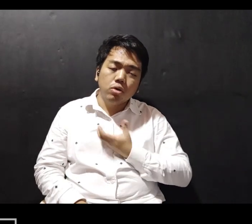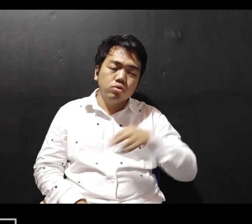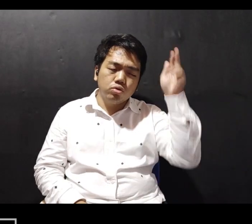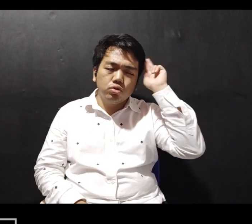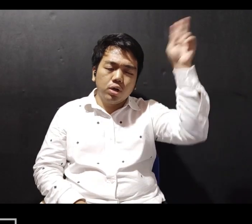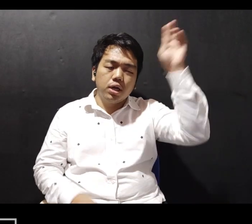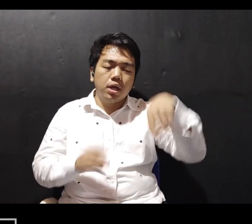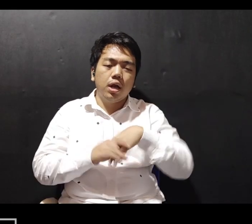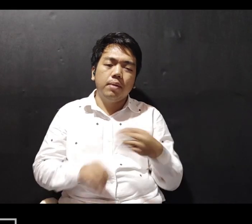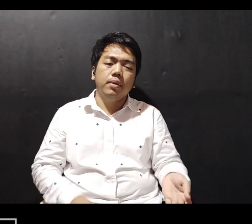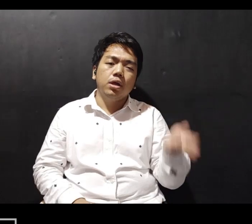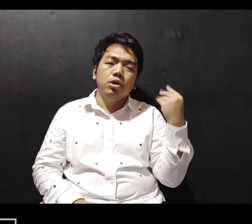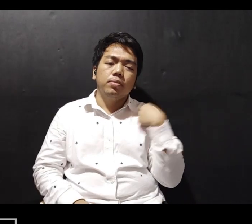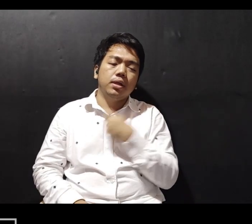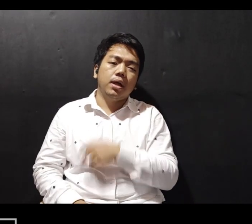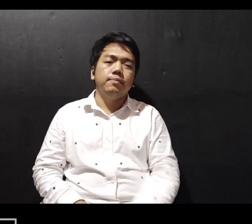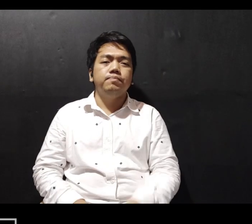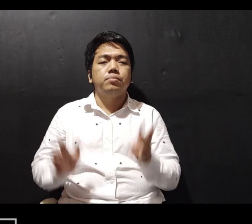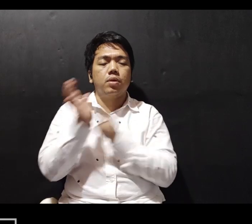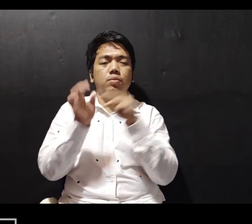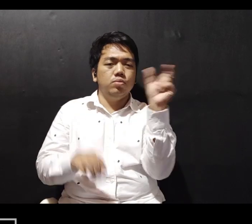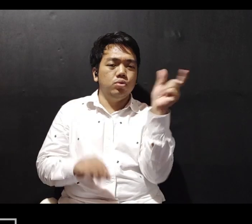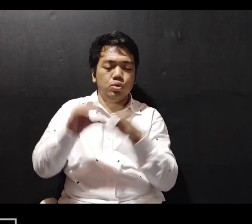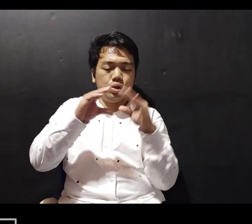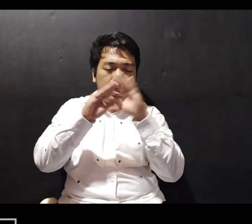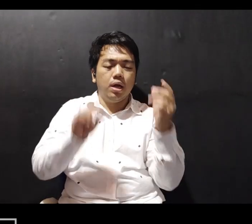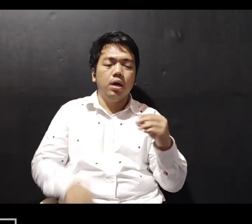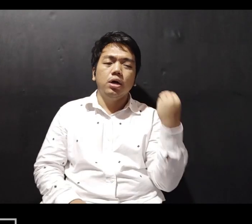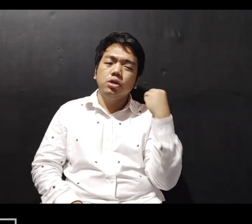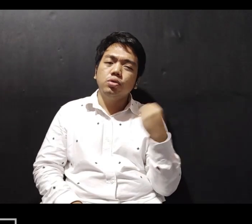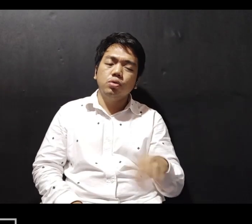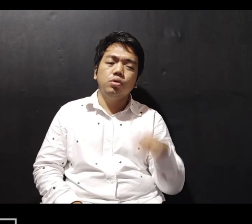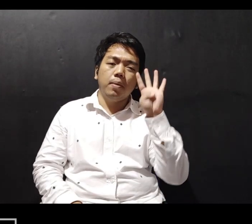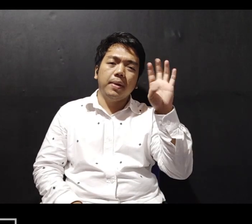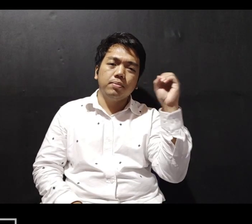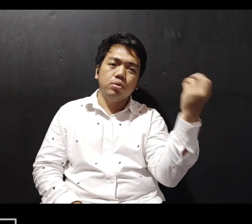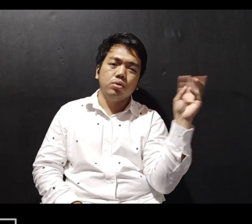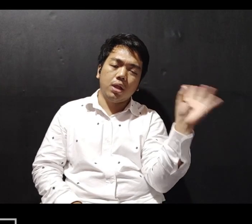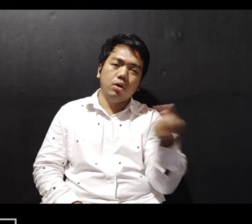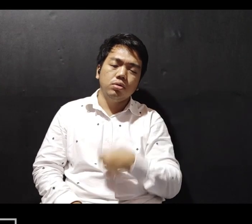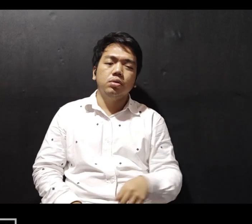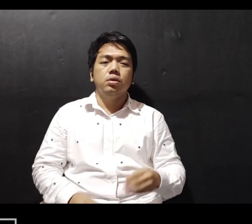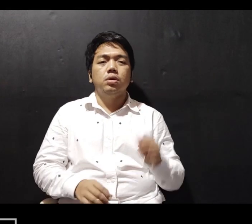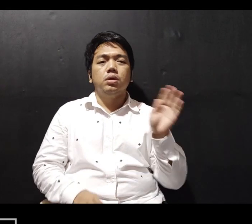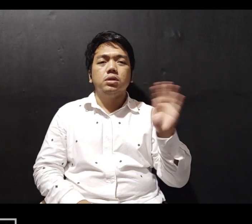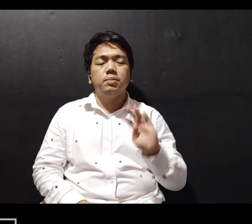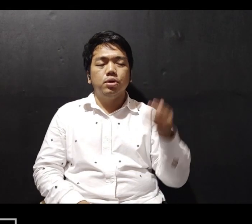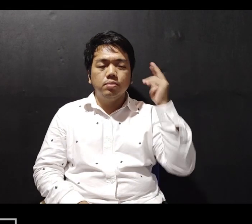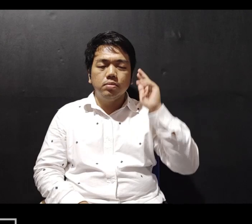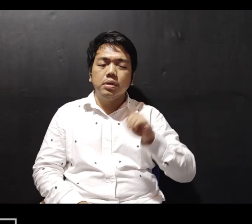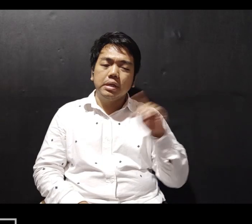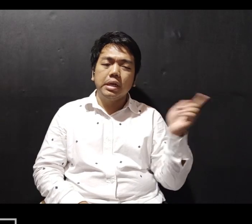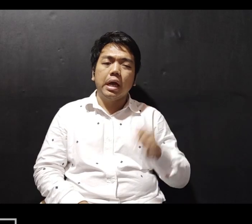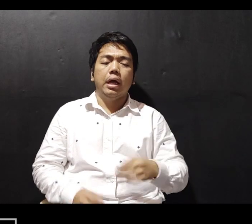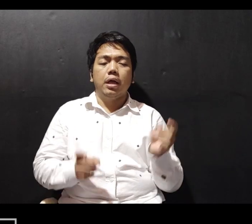Saudara, Musa menanti 40 tahun sebelum Tuhan dapat pakai dia untuk benar-benar membawa